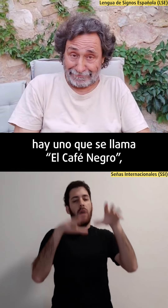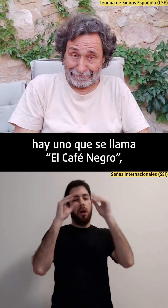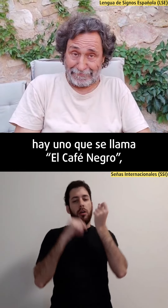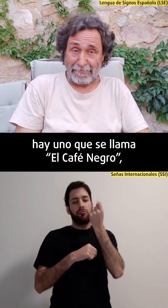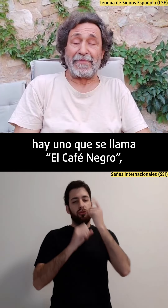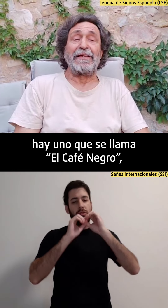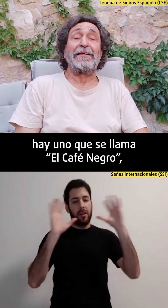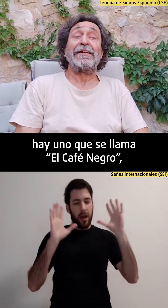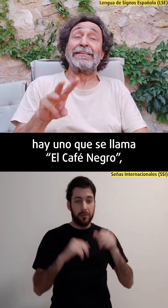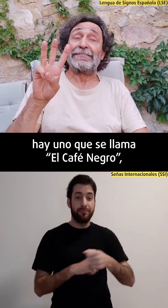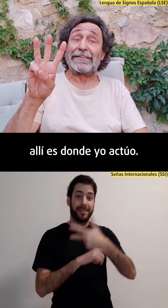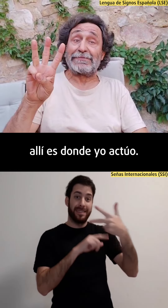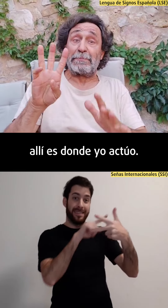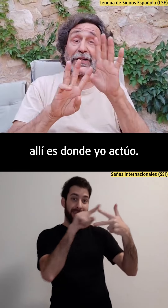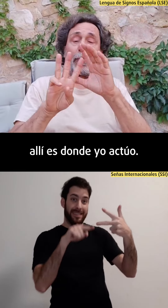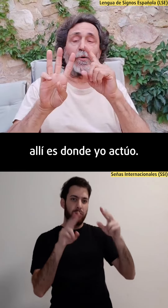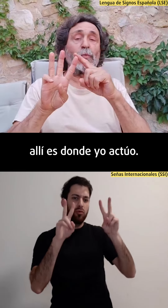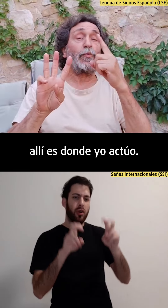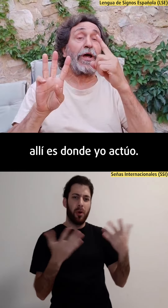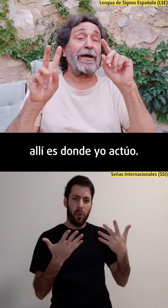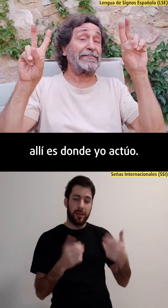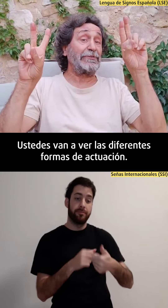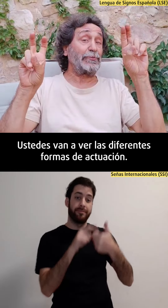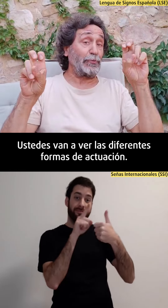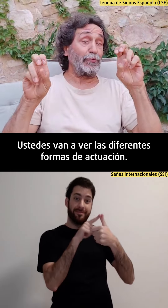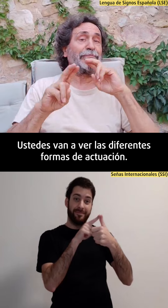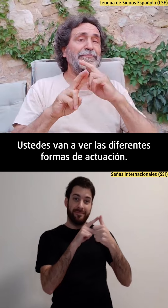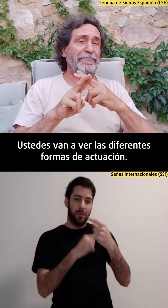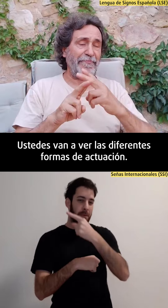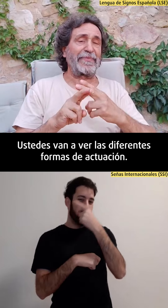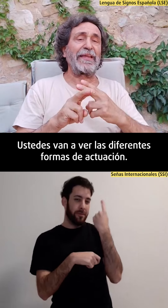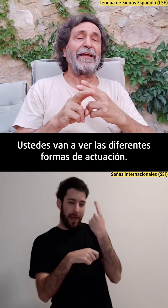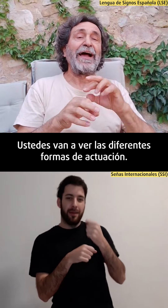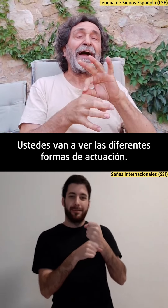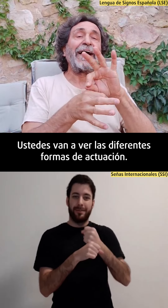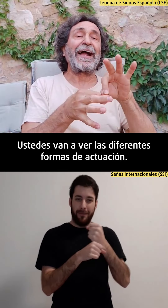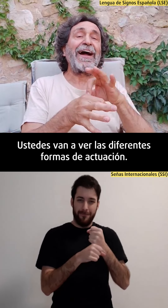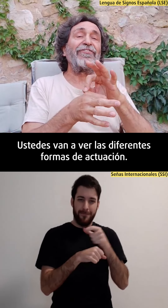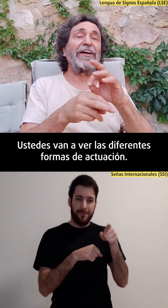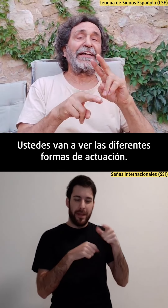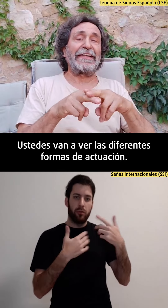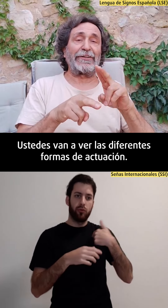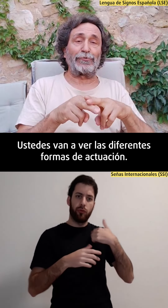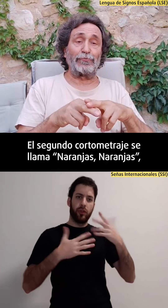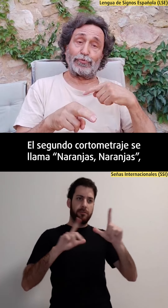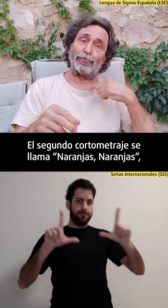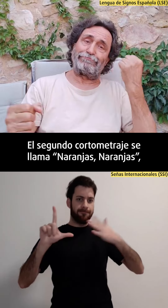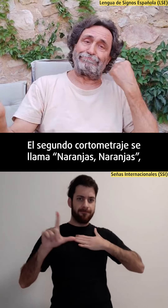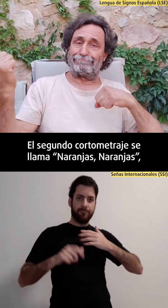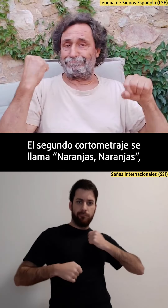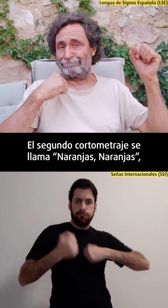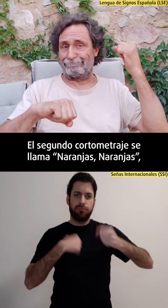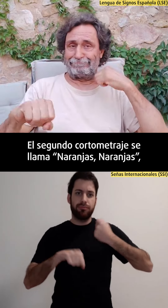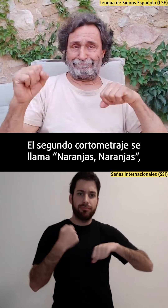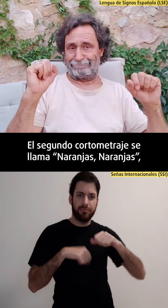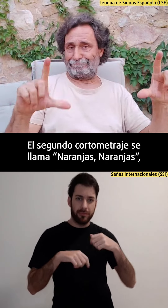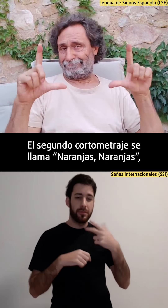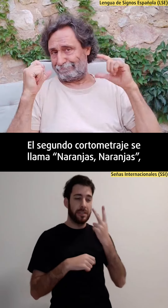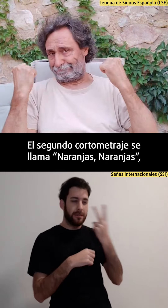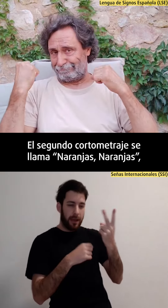llama el café negro Allí es donde yo actúo ustedes van a ver las diferentes formas de actuación el segundo